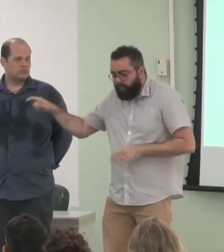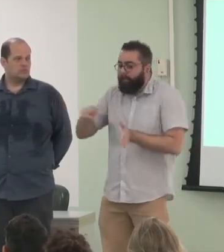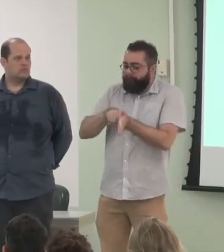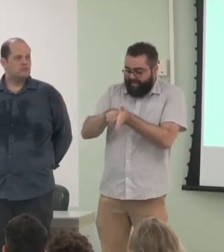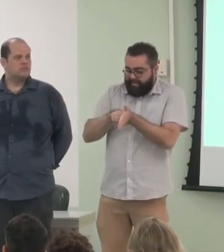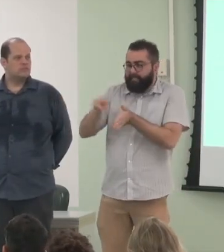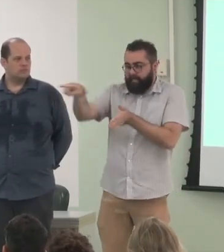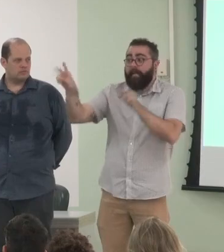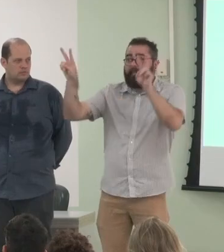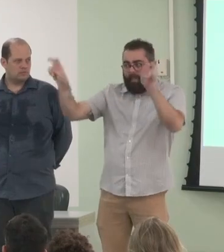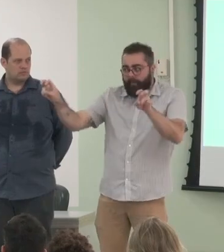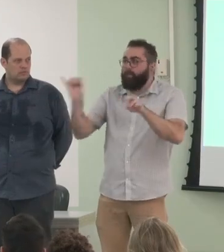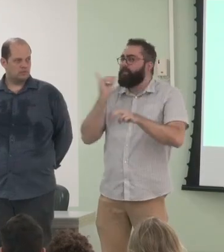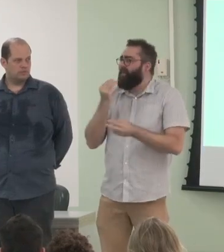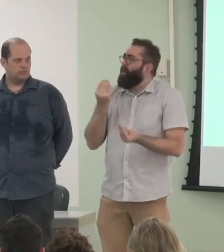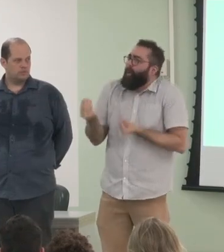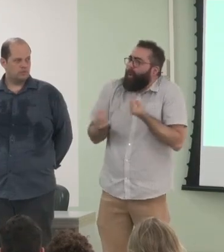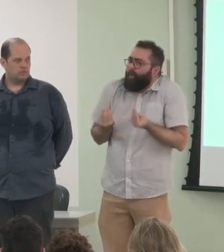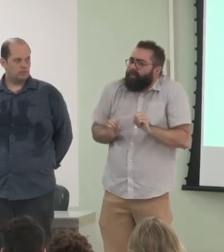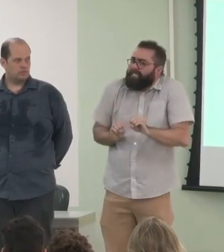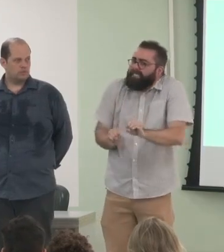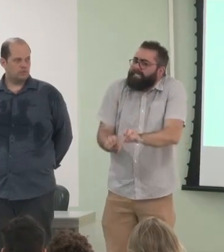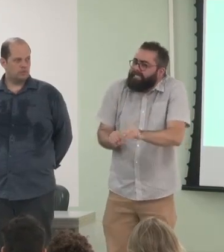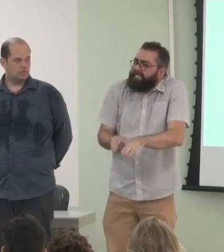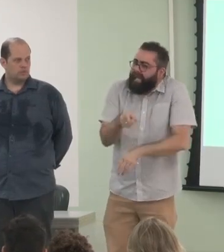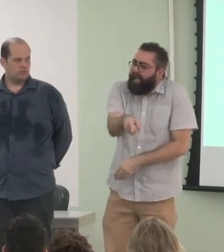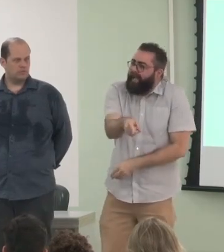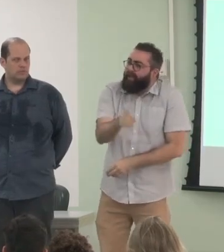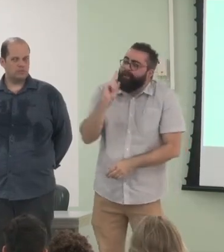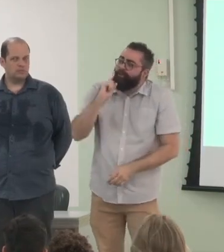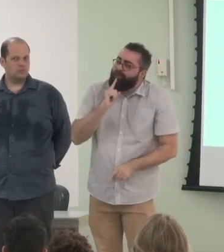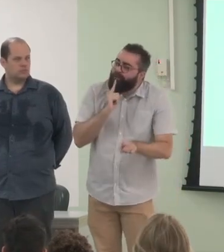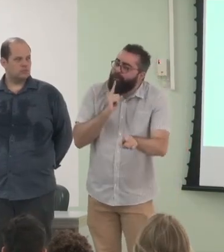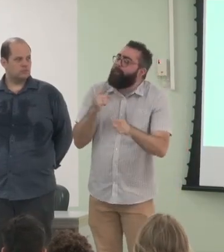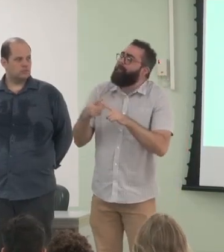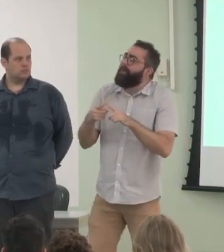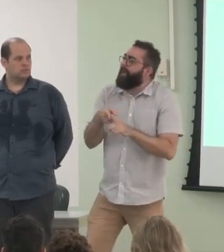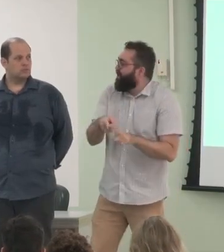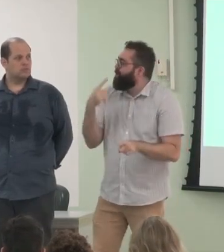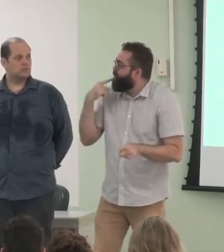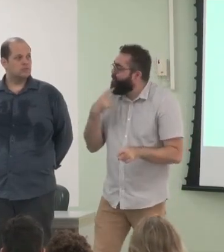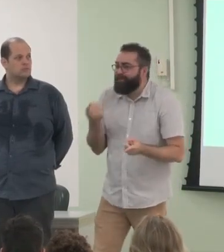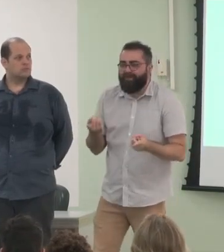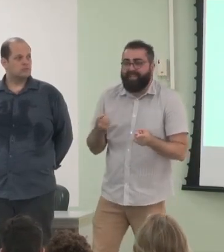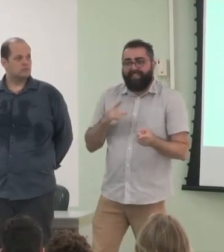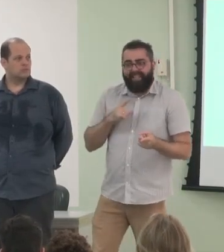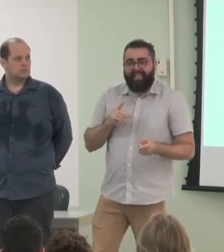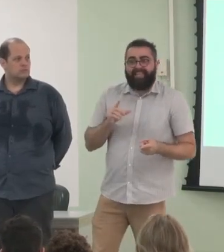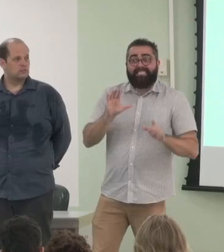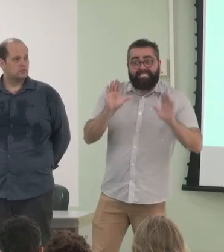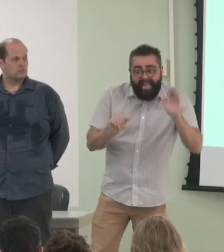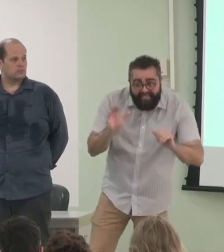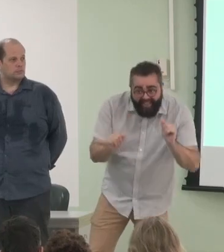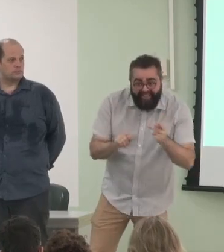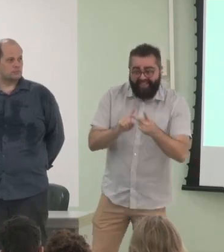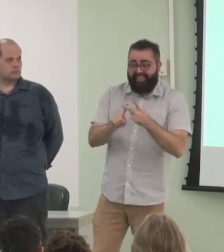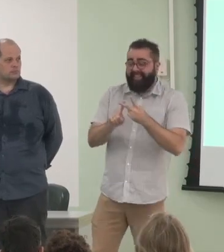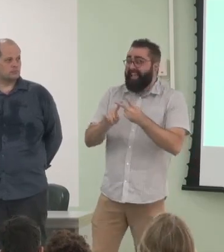outras pessoas que estão pesquisando exatamente como é que se ensina os surdos que utilizam cena, né? Porque eles